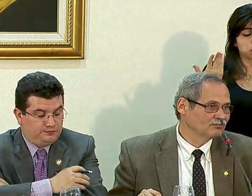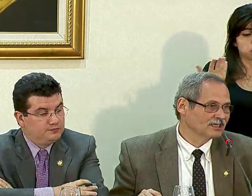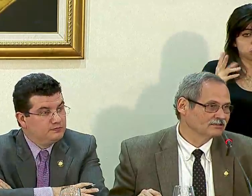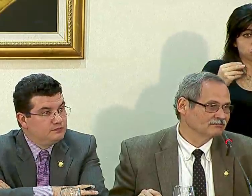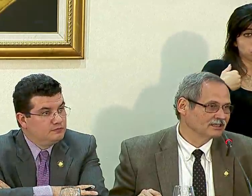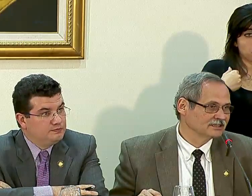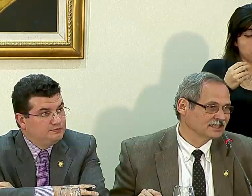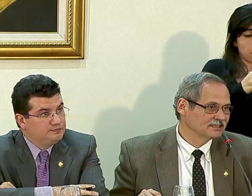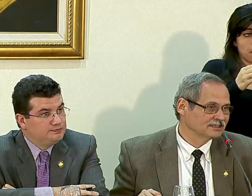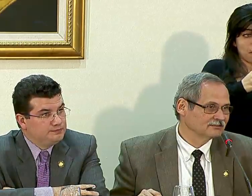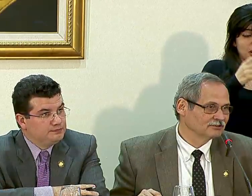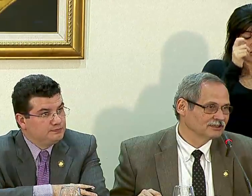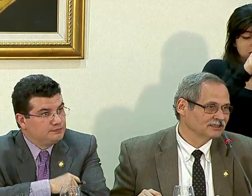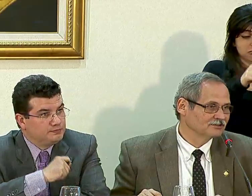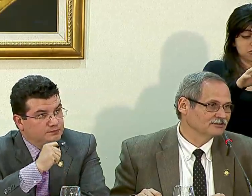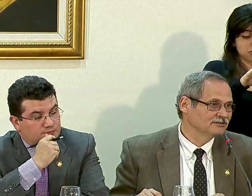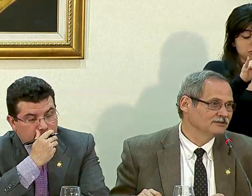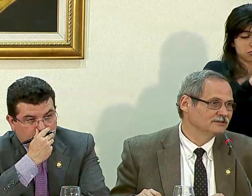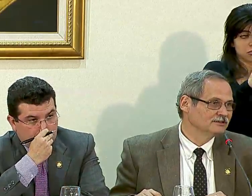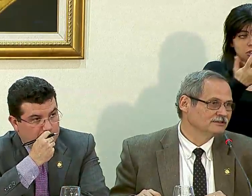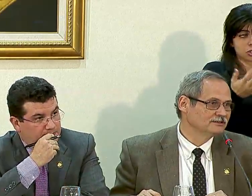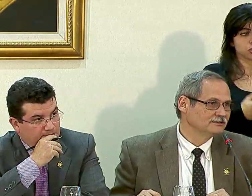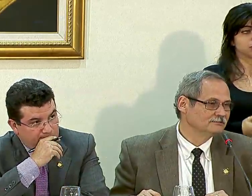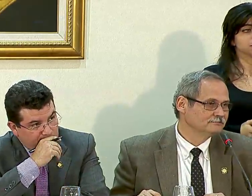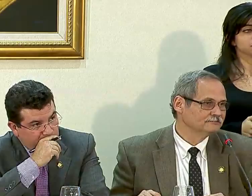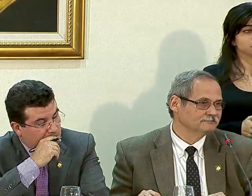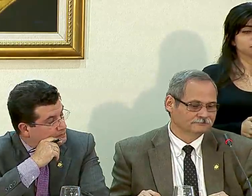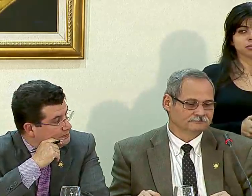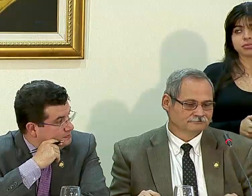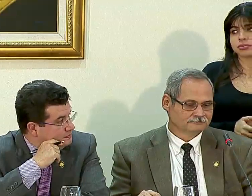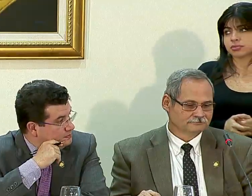no tengo más detalles de esa movilización.